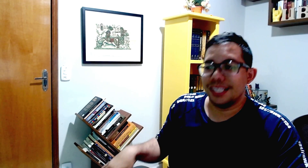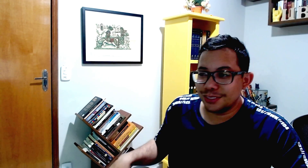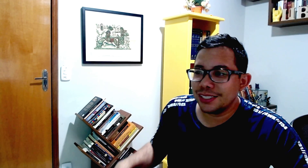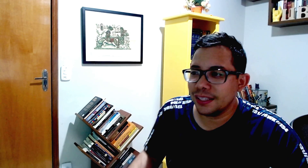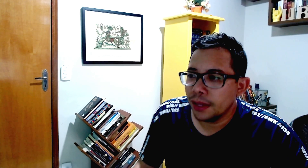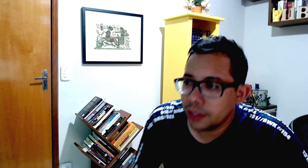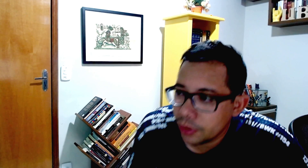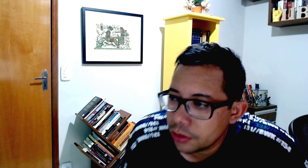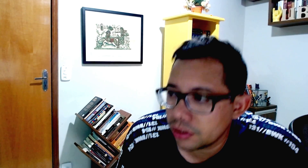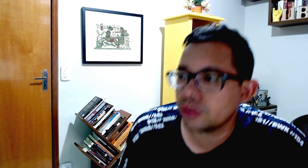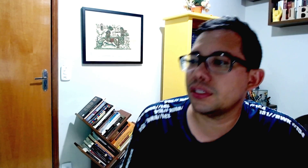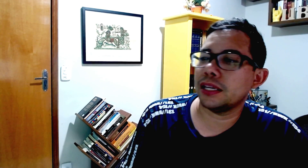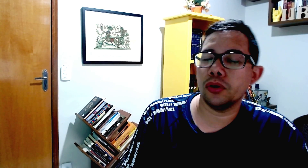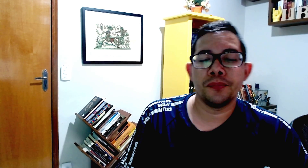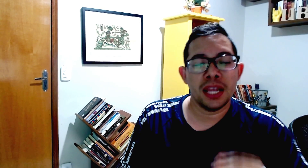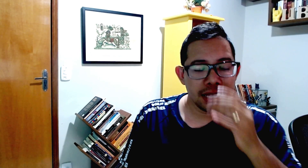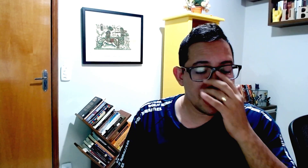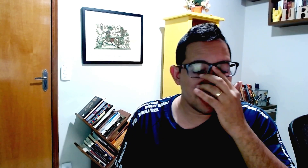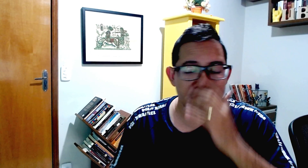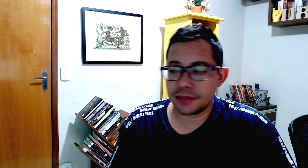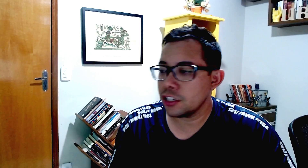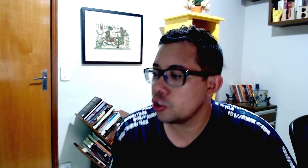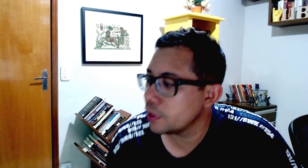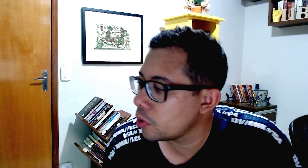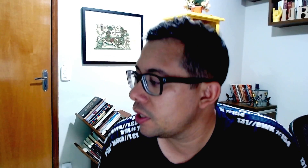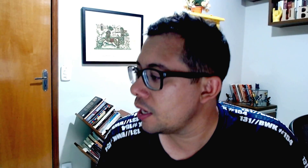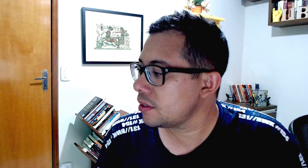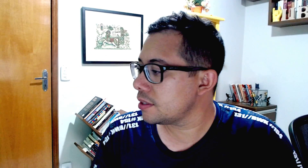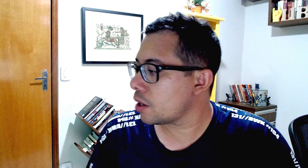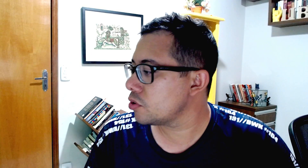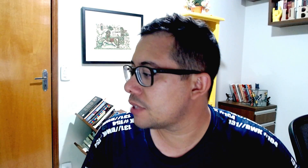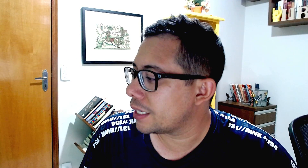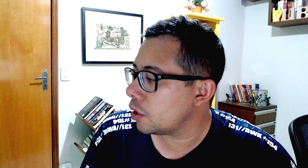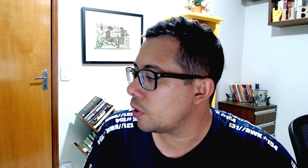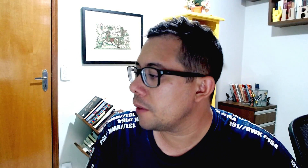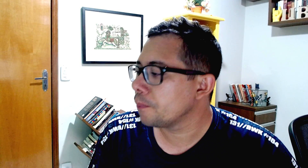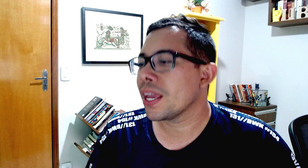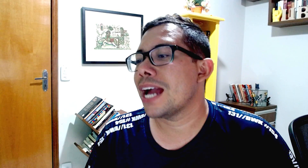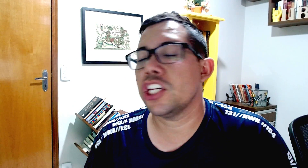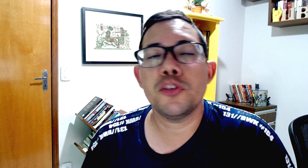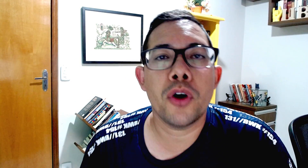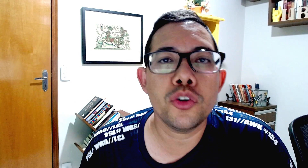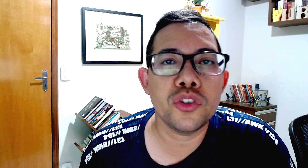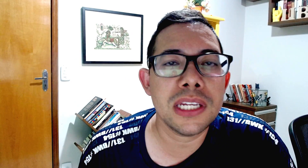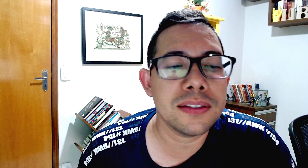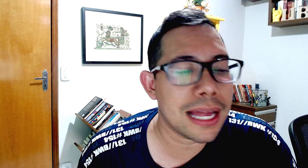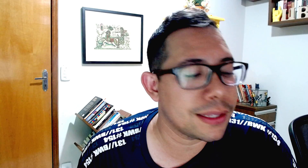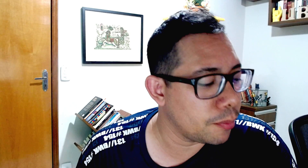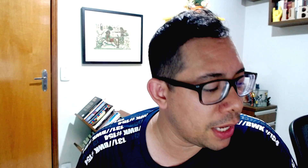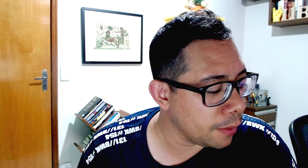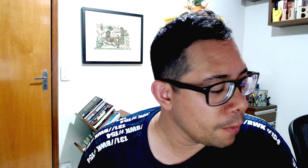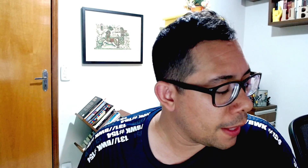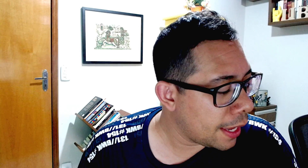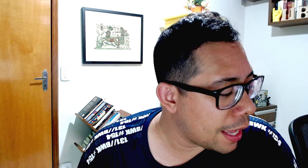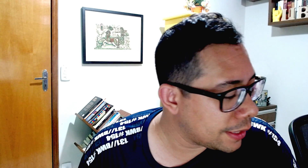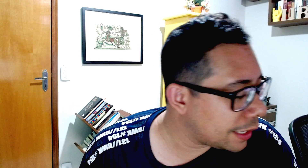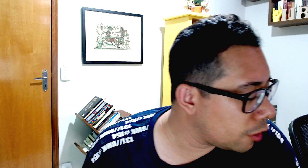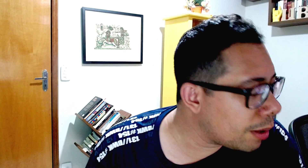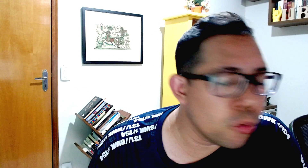Isso aí. Então, esse é o sinal de Zaqueu. E é interessante, pessoal, que esse sinal de Zaqueu aí, a gente pode utilizar também. Tem até uma música,